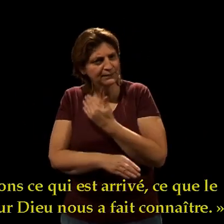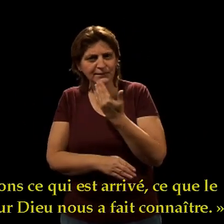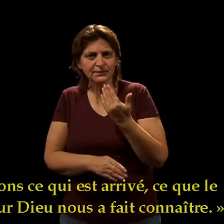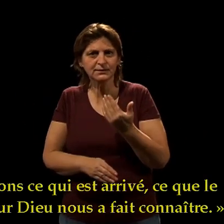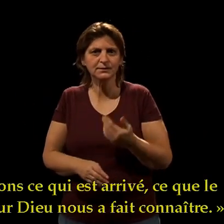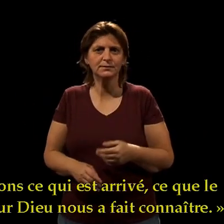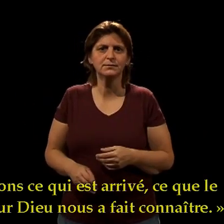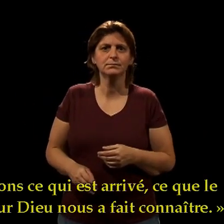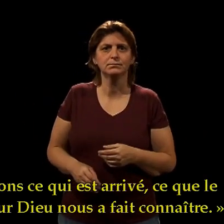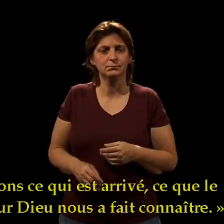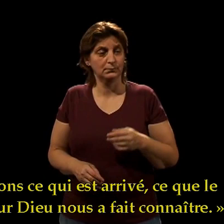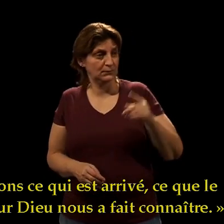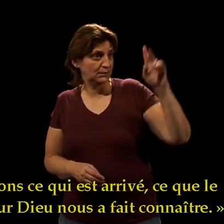Seigneur Dieu nous a fait connaître. »